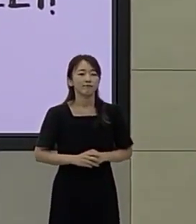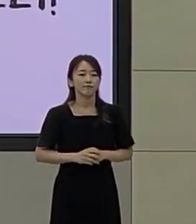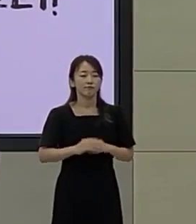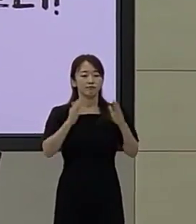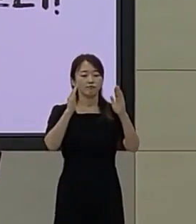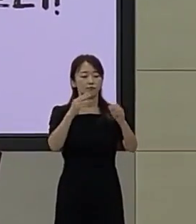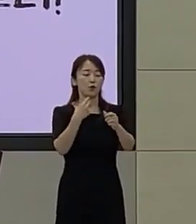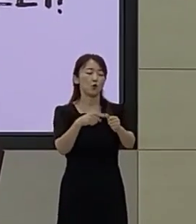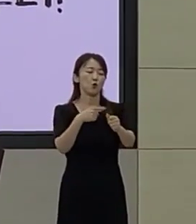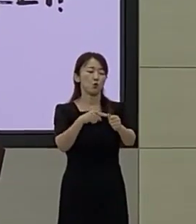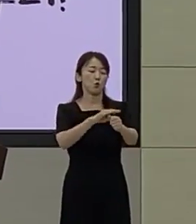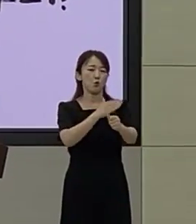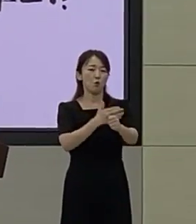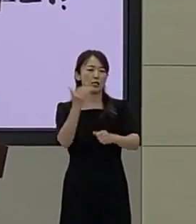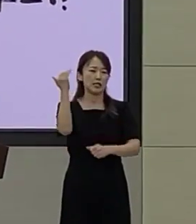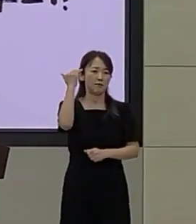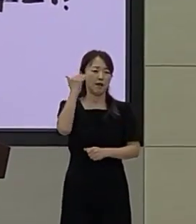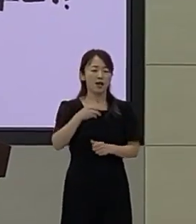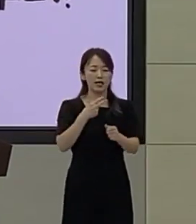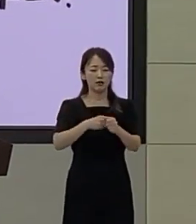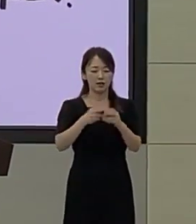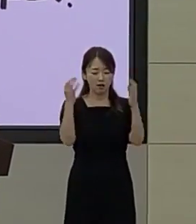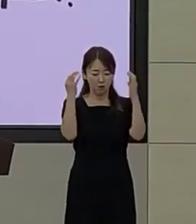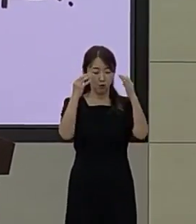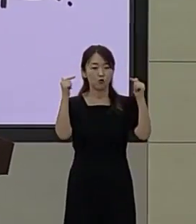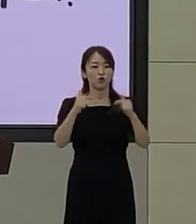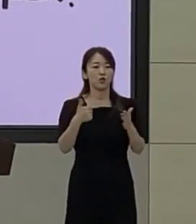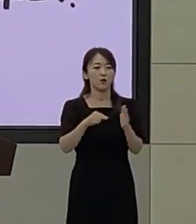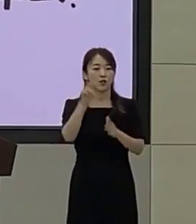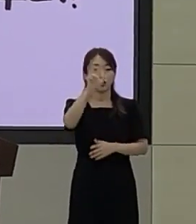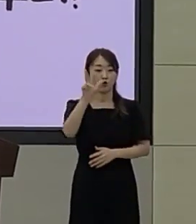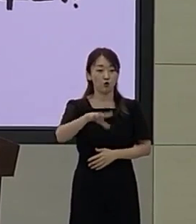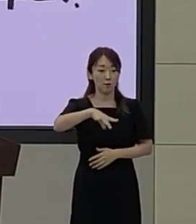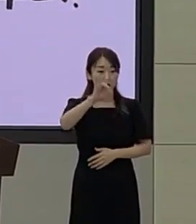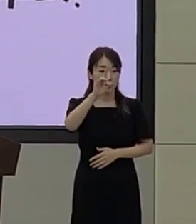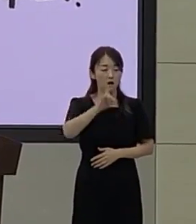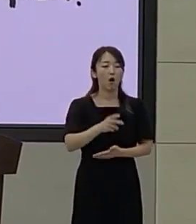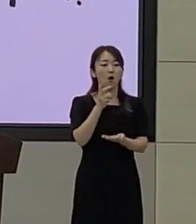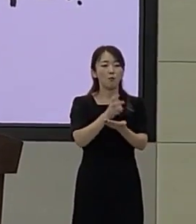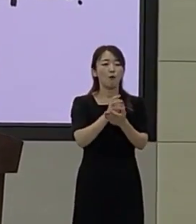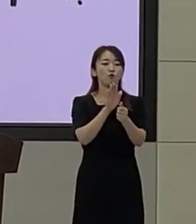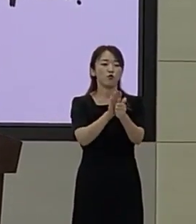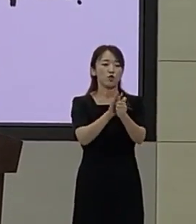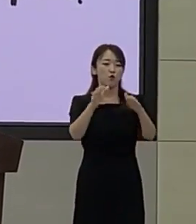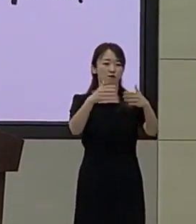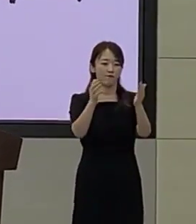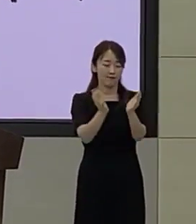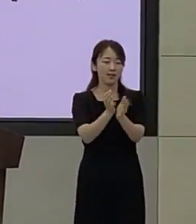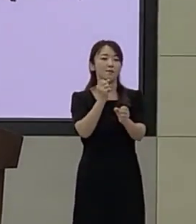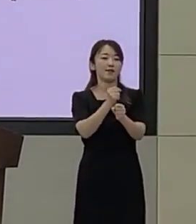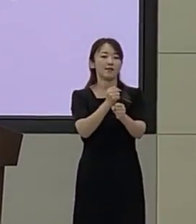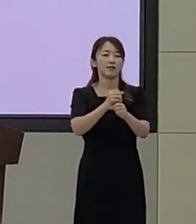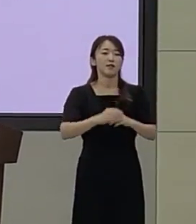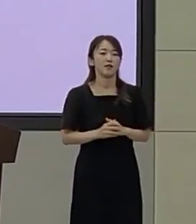교권 침해로 선생님들이 더 이상 고통을 겪지 않도록 전국에서 가장 먼저 법률 지원단을